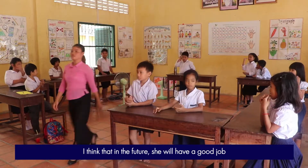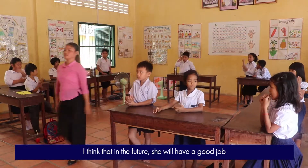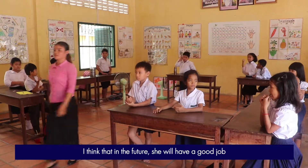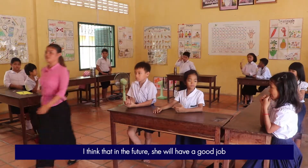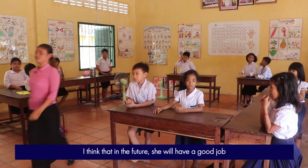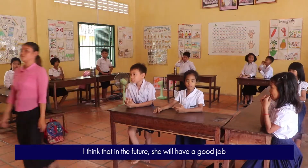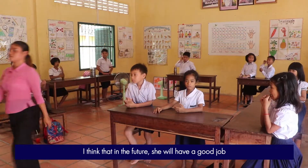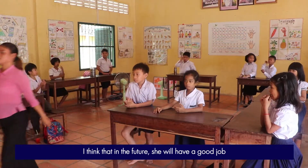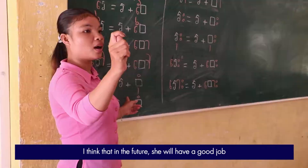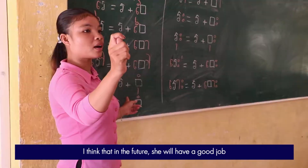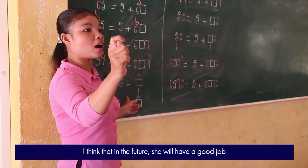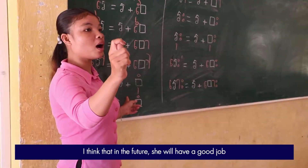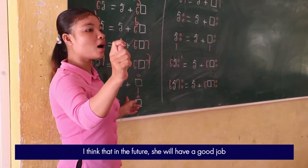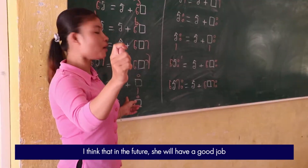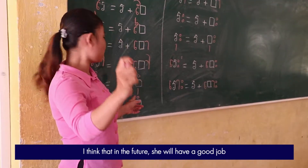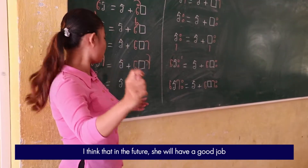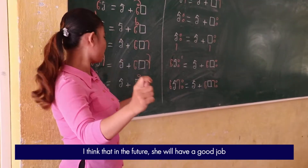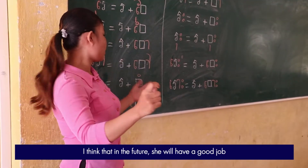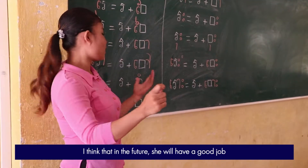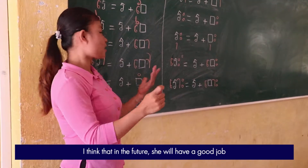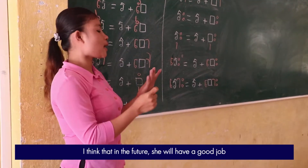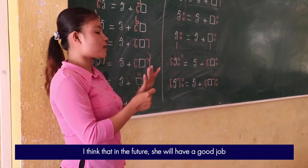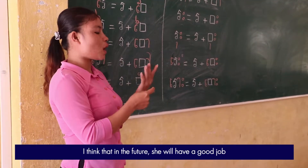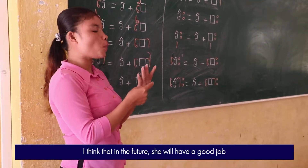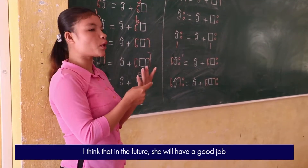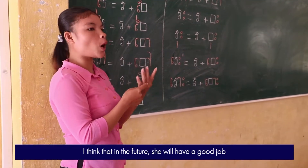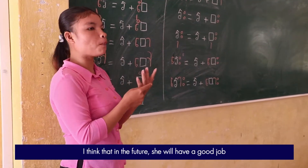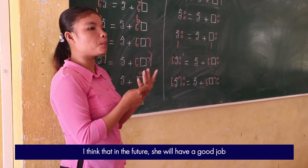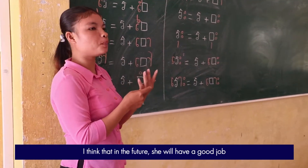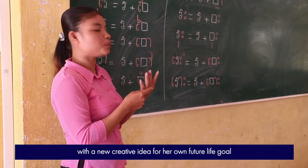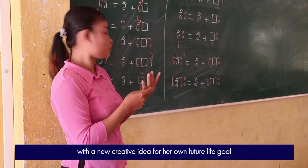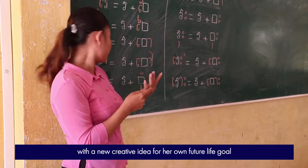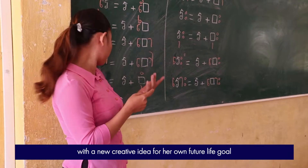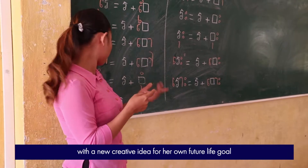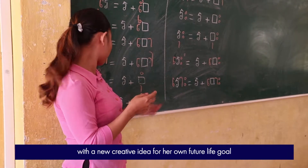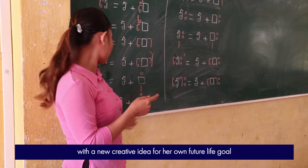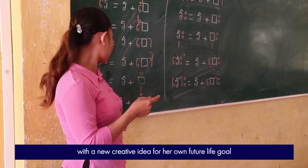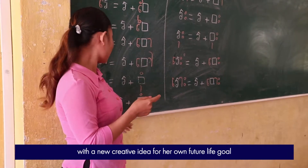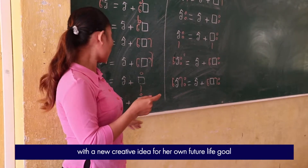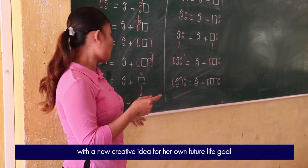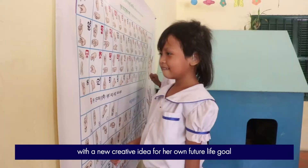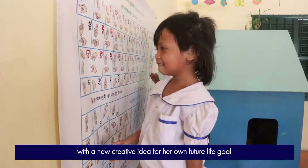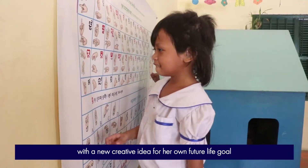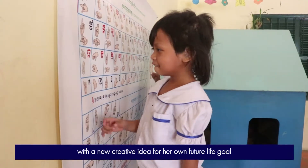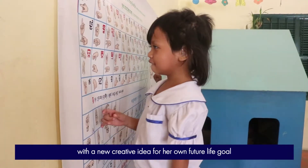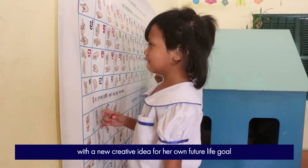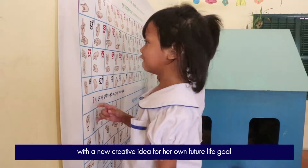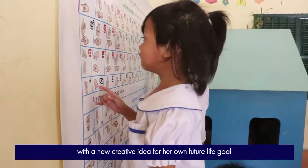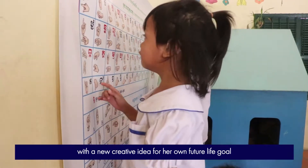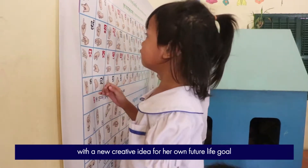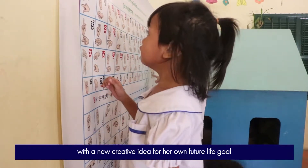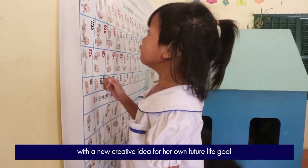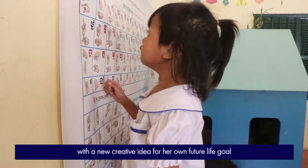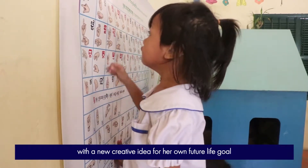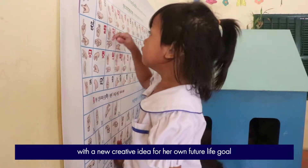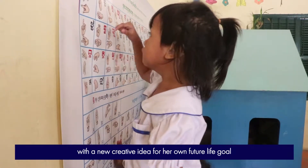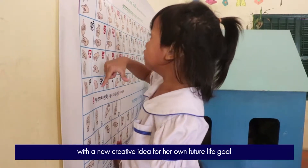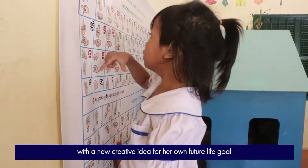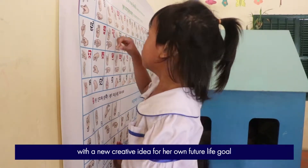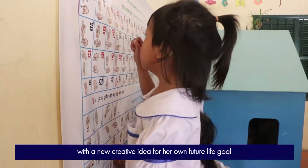cày tới côn rồi bắt nhom nâng miên ca nghe là o miên cụm đất chai bình đất là o muối không chi vật rồi bỏ